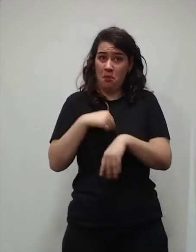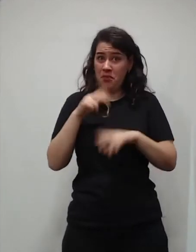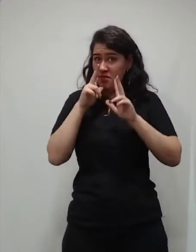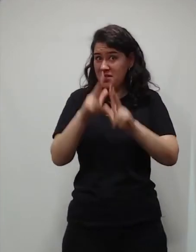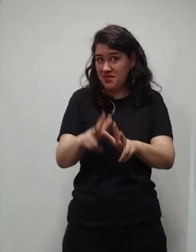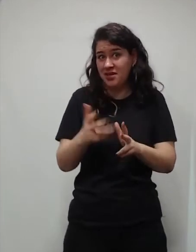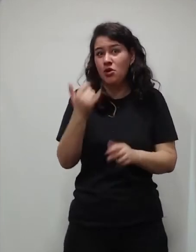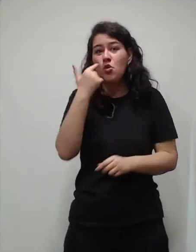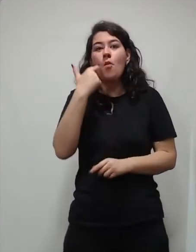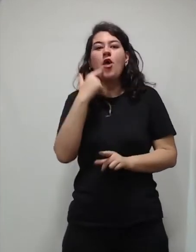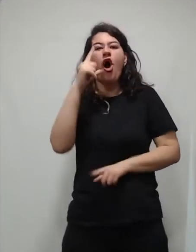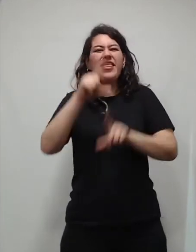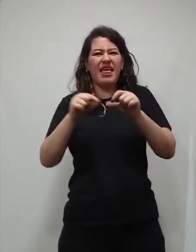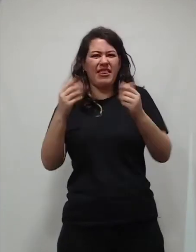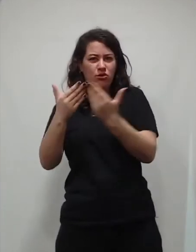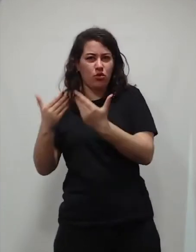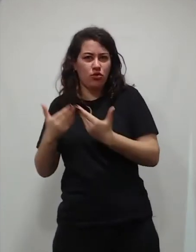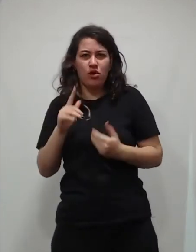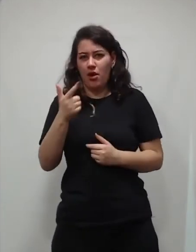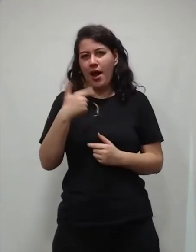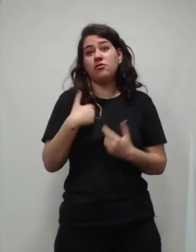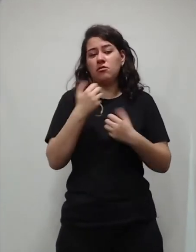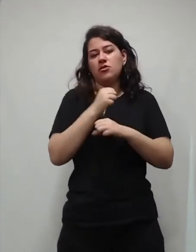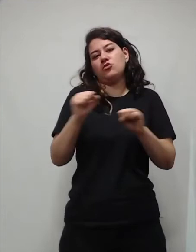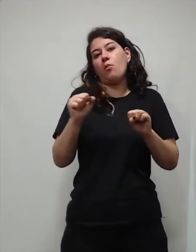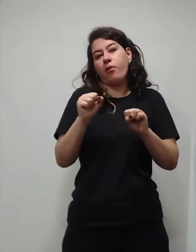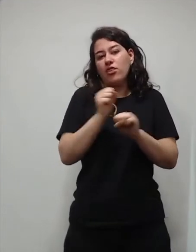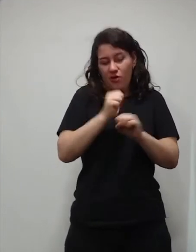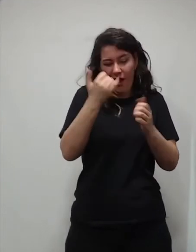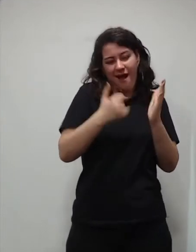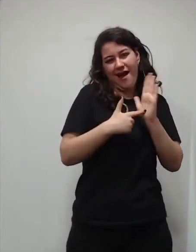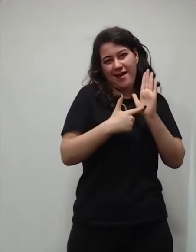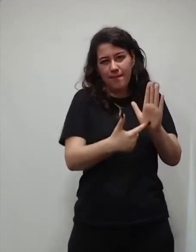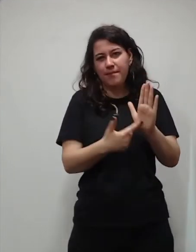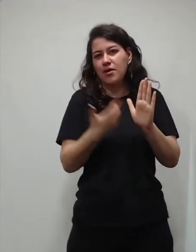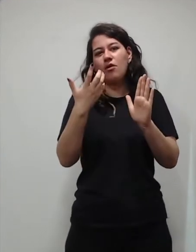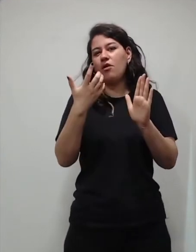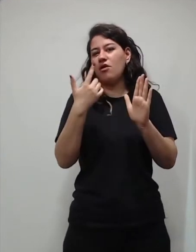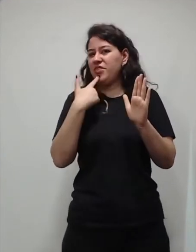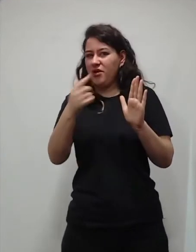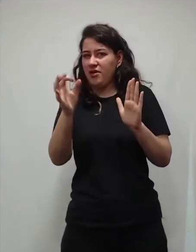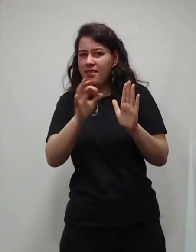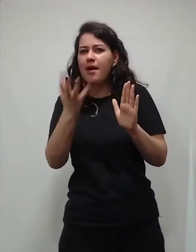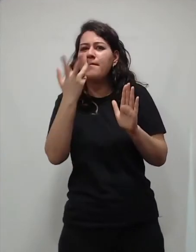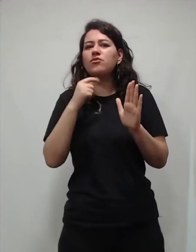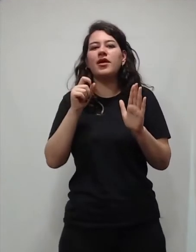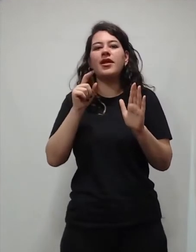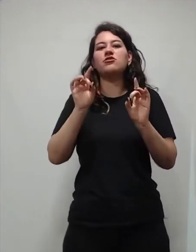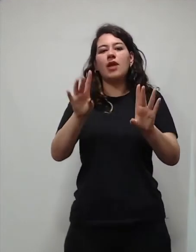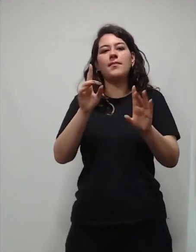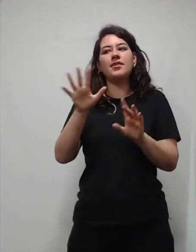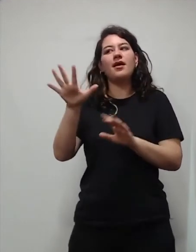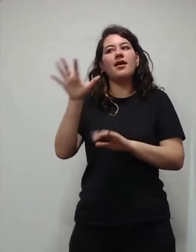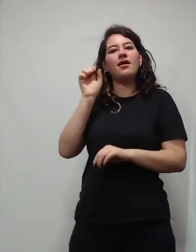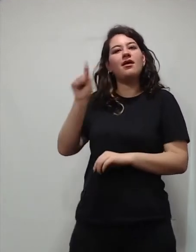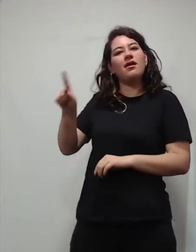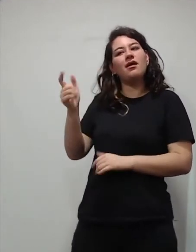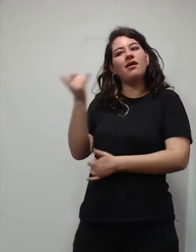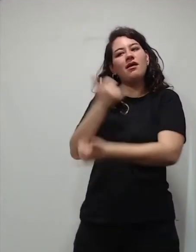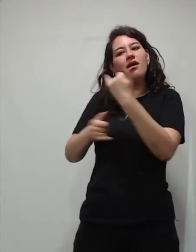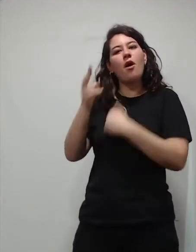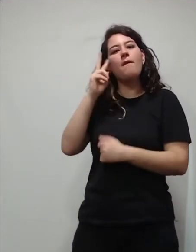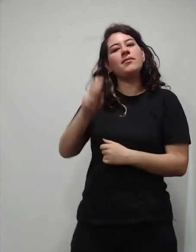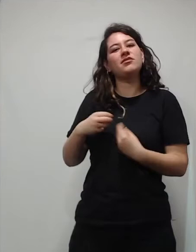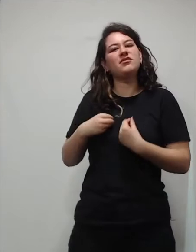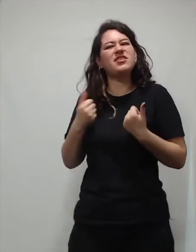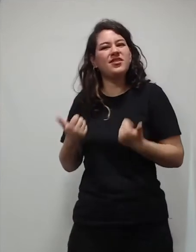con estadísticas. Podría, elijo no decirlo, me encantaría escuchar esa voz. Ese es el intercambio de saber, uno de